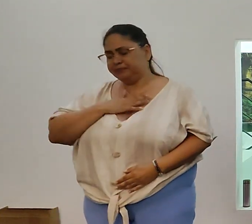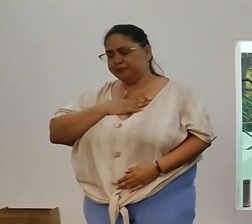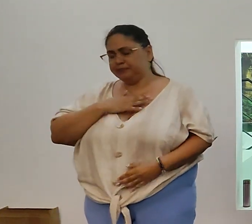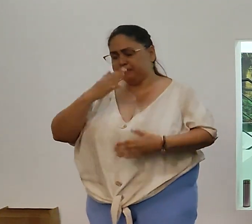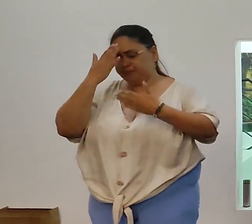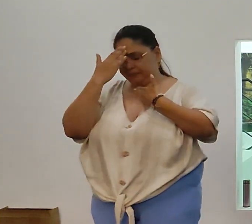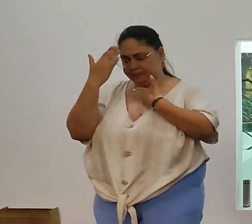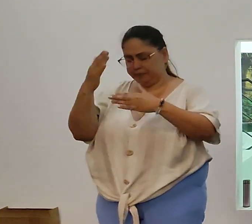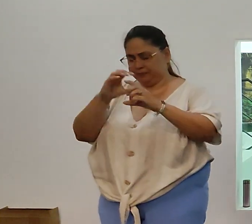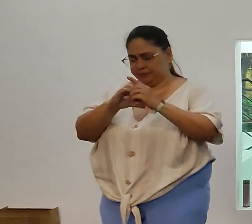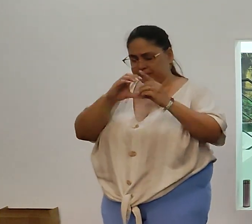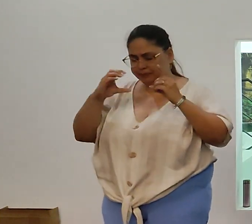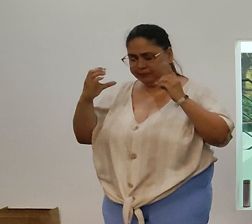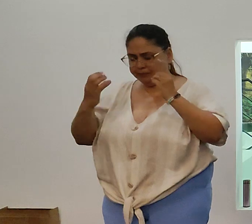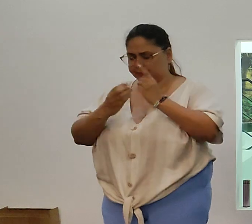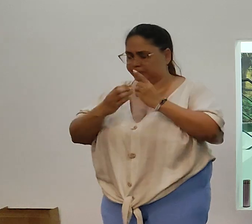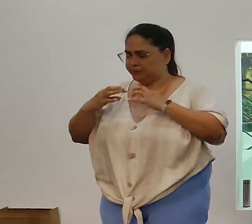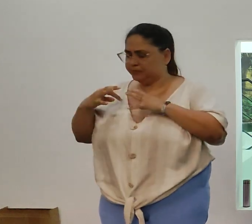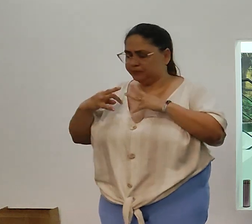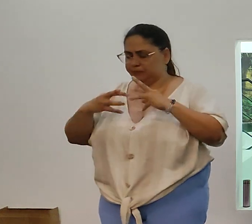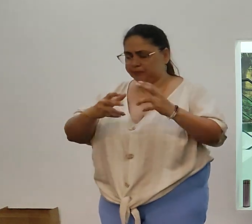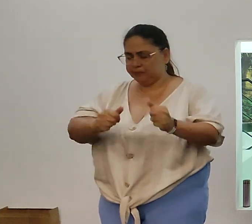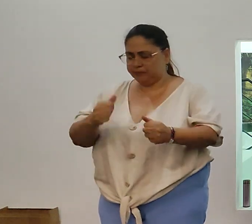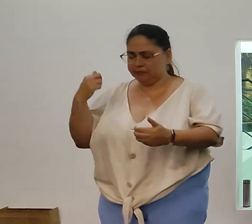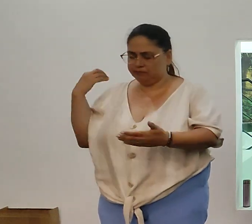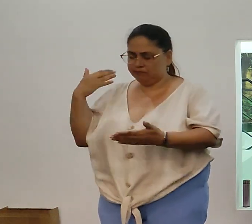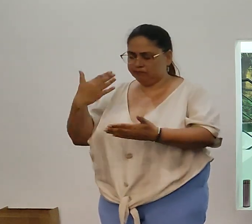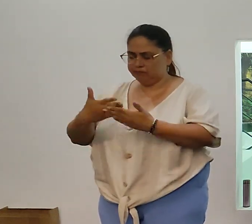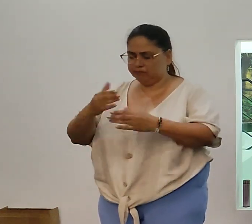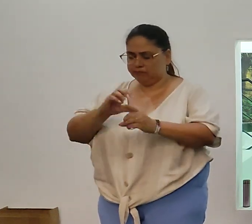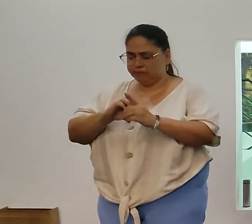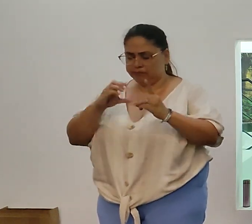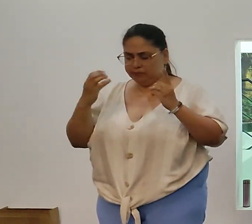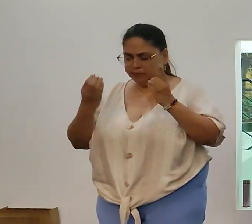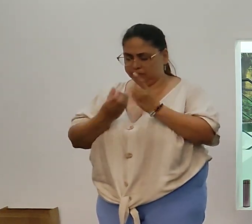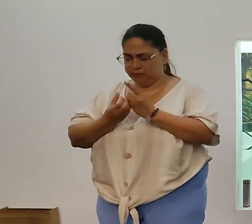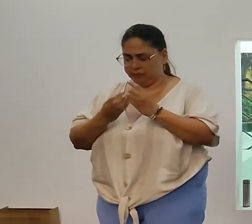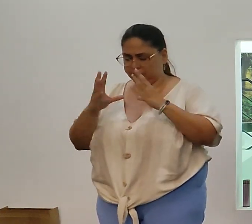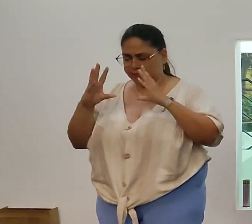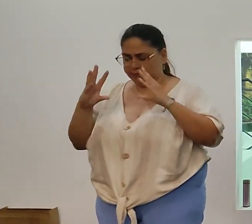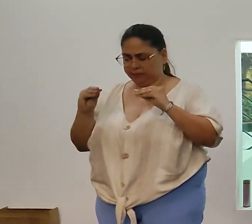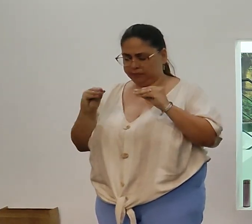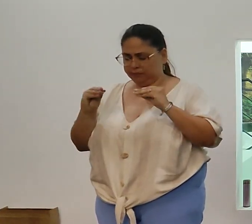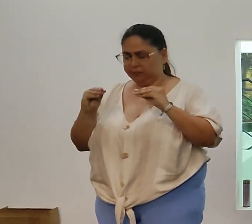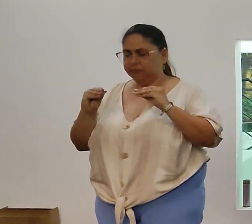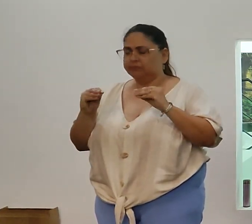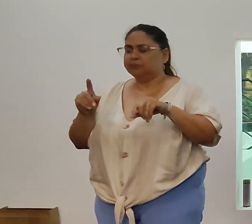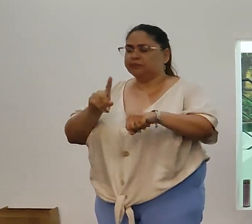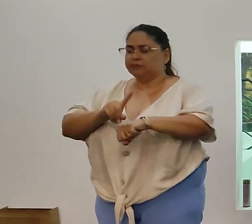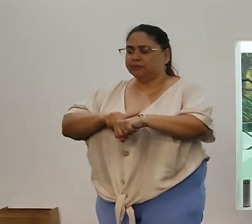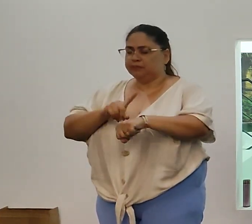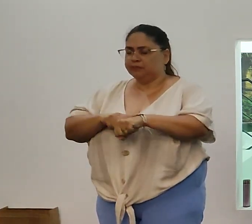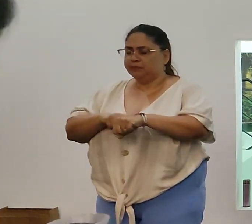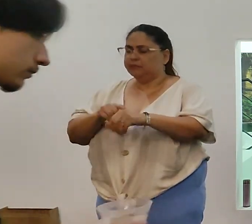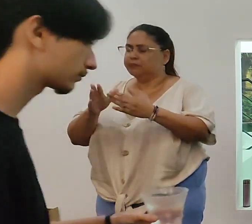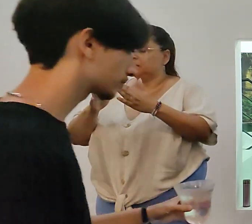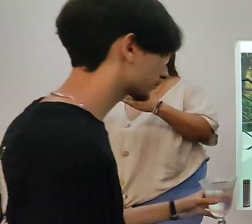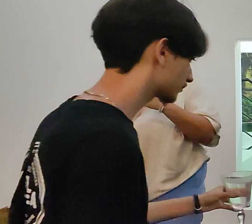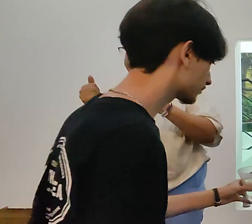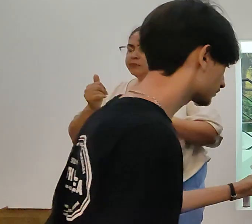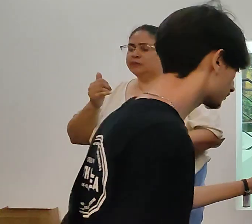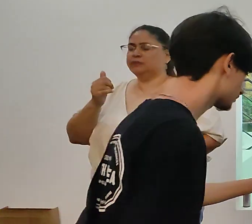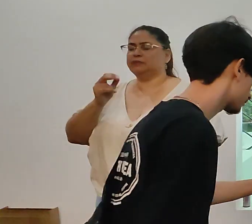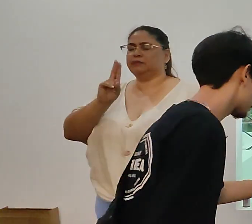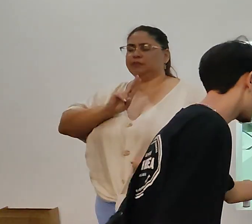Deus, por este culto, por tudo que nós já presenciamos aqui essa noite. Neste momento eu peço que o Senhor me use apenas